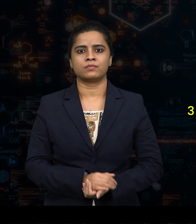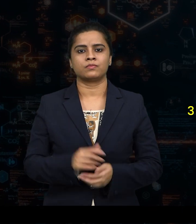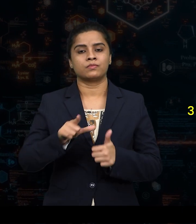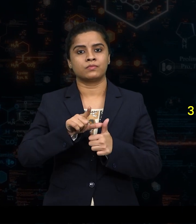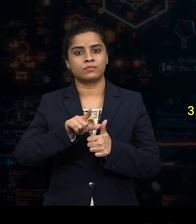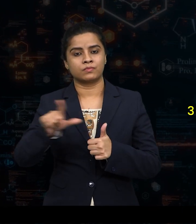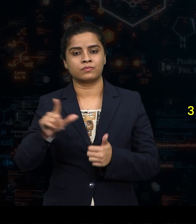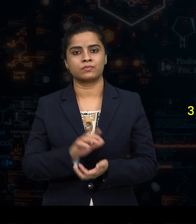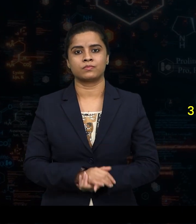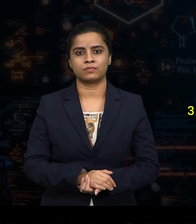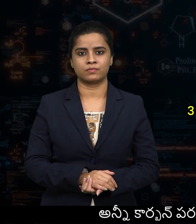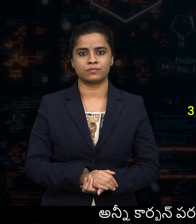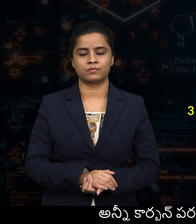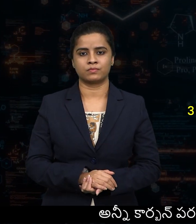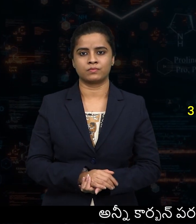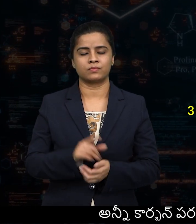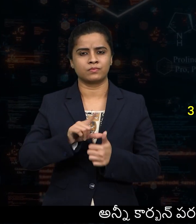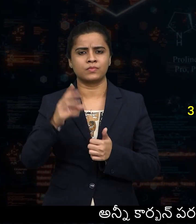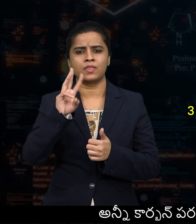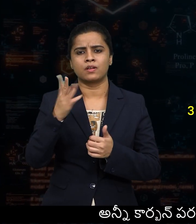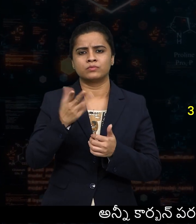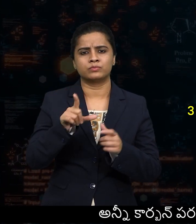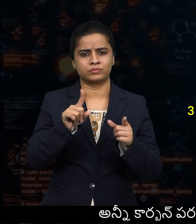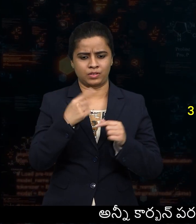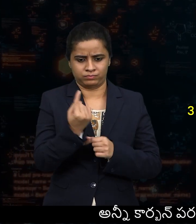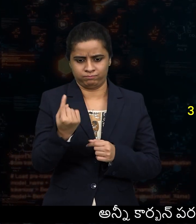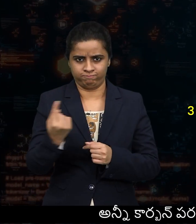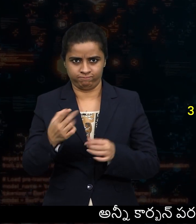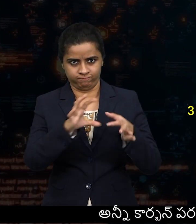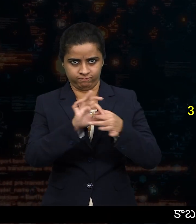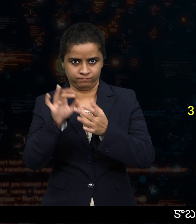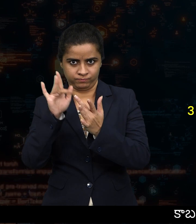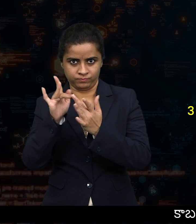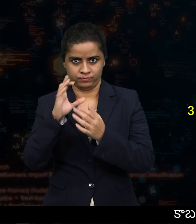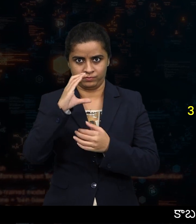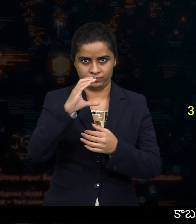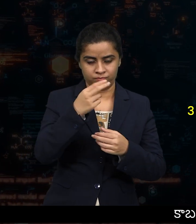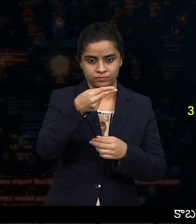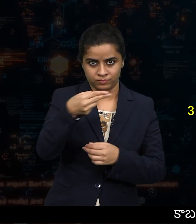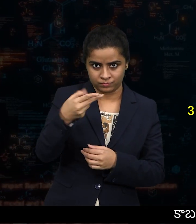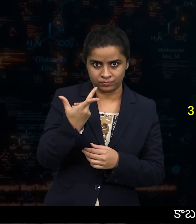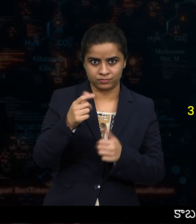దశ 3. అన్ని కార్బన్ పరమాణువుల మధ్య ఒకే బంధాలు కాబట్టి పరపదం ఏన్.